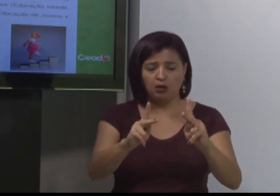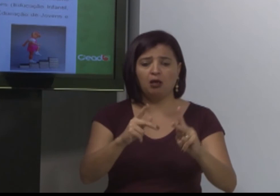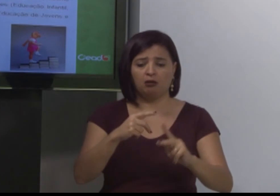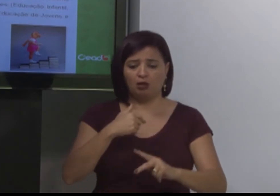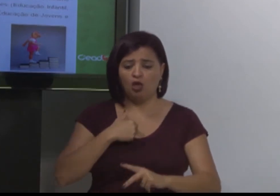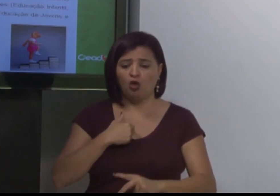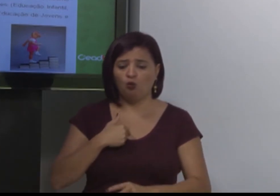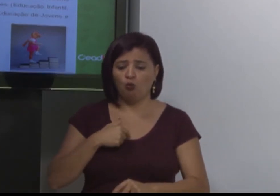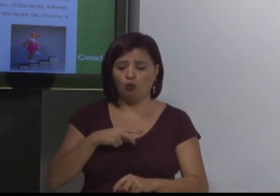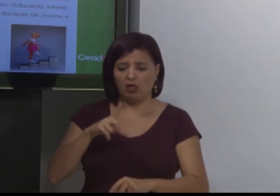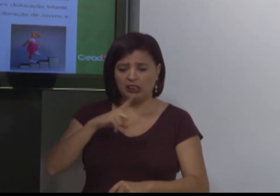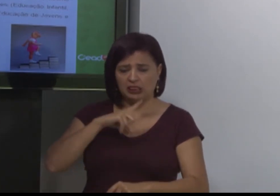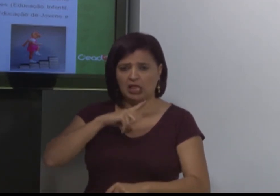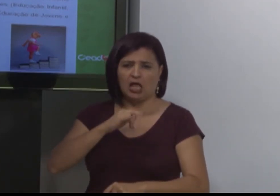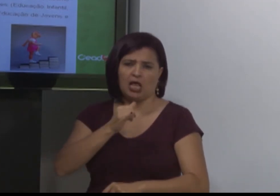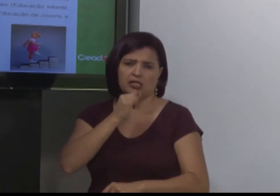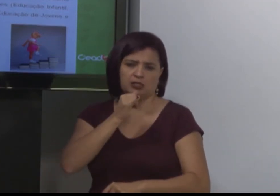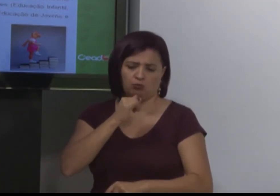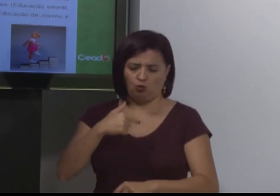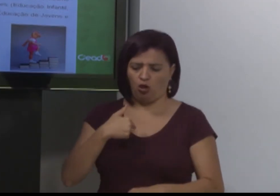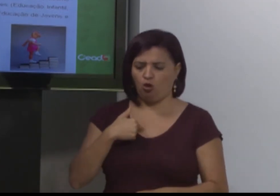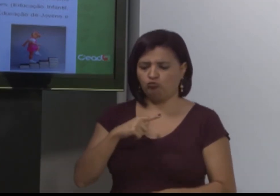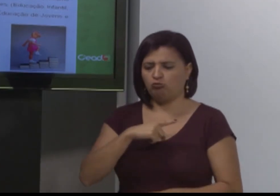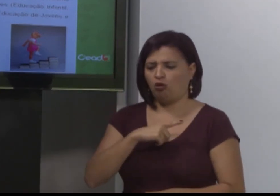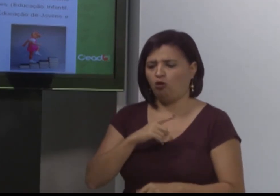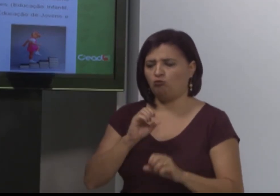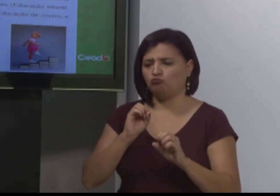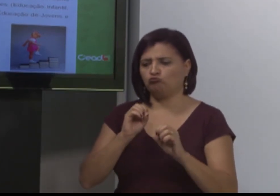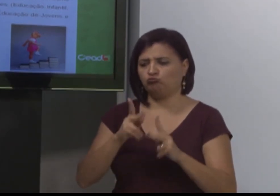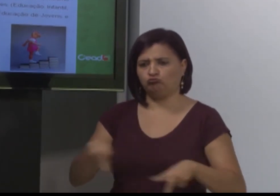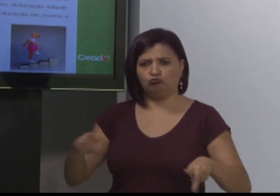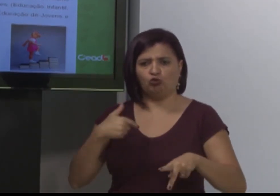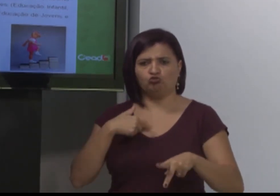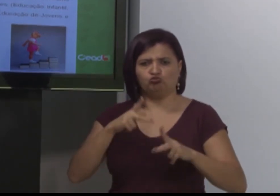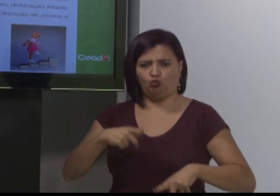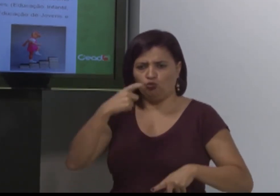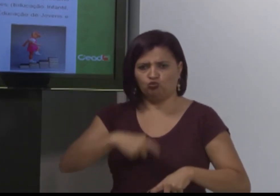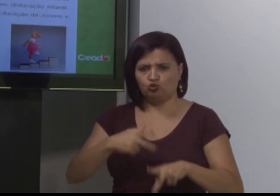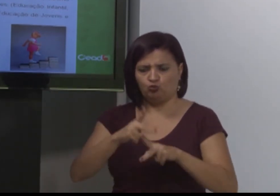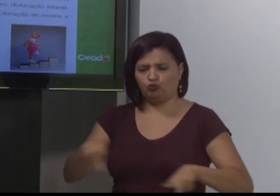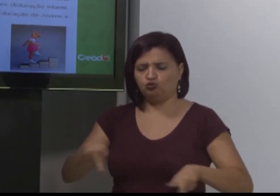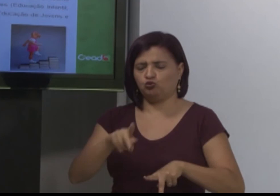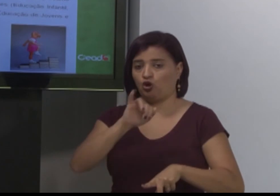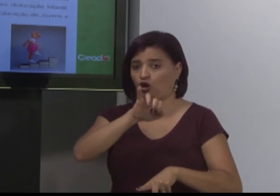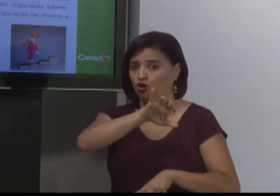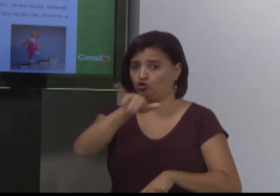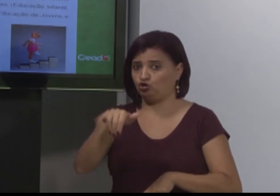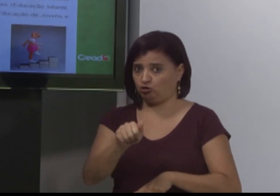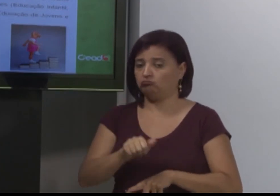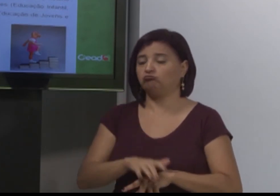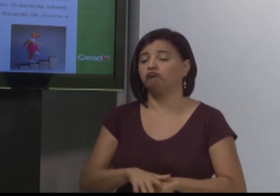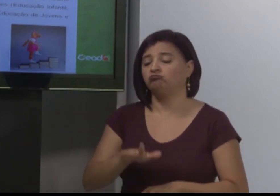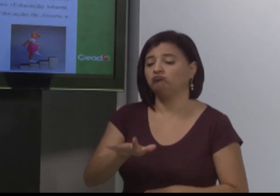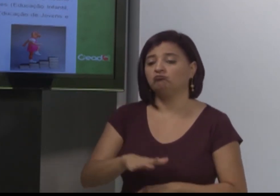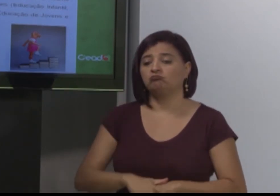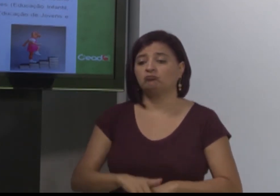Ok, por exemplo, eu sou professora, atuo no EJA, tenho 4